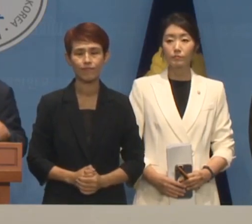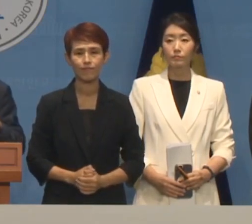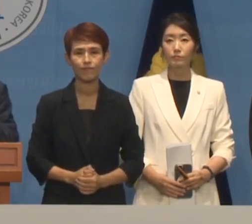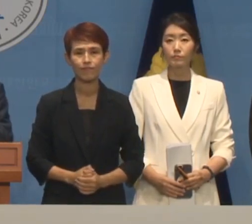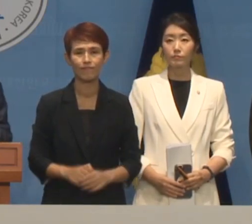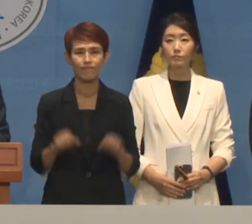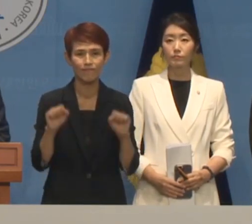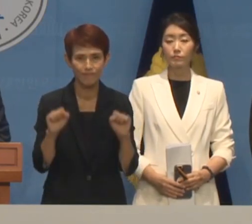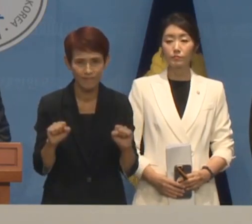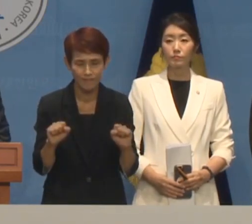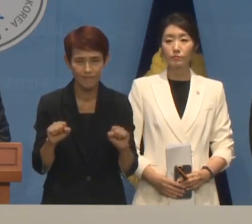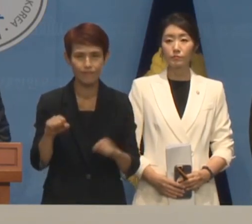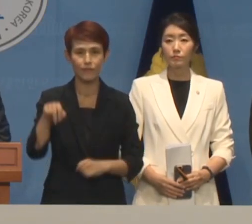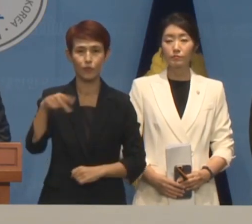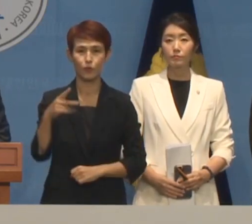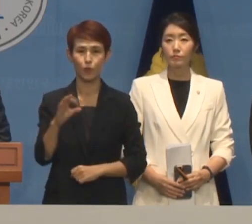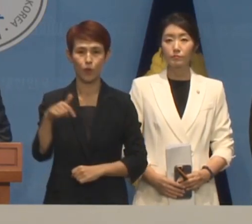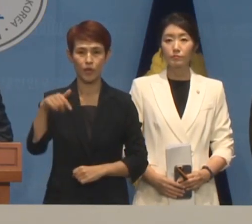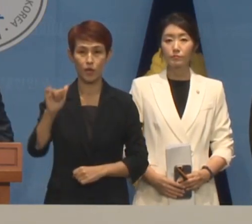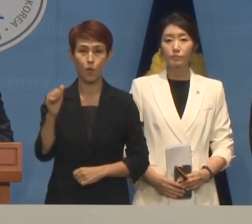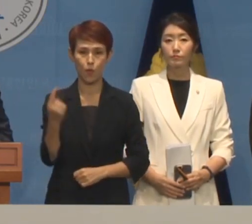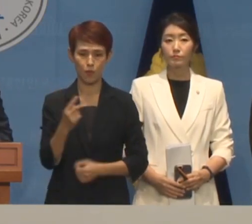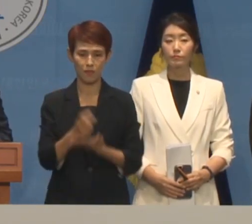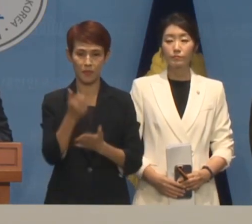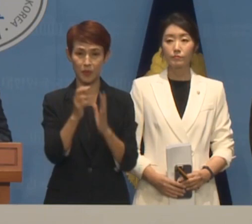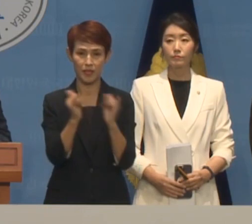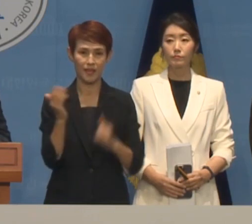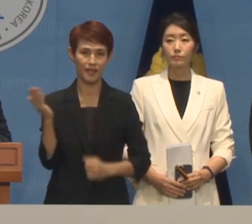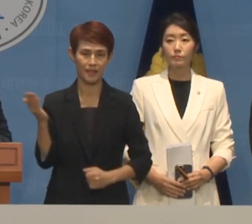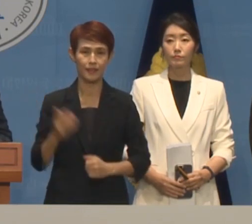예, 안녕하세요. 송기호 변호사입니다.